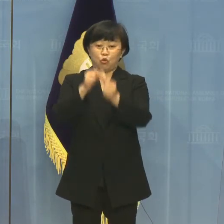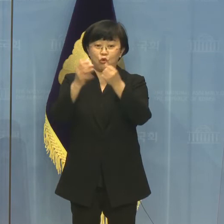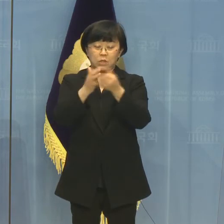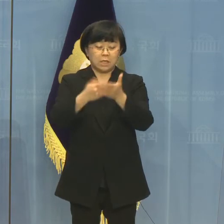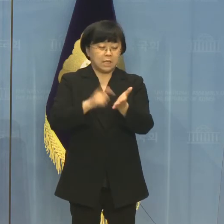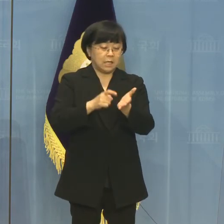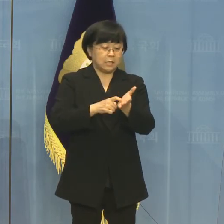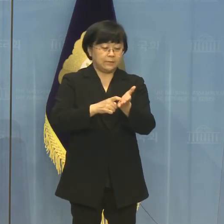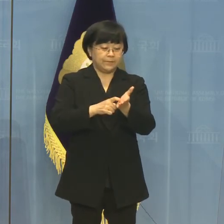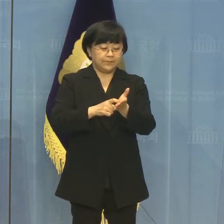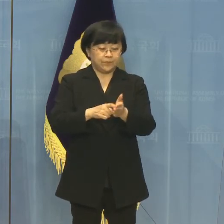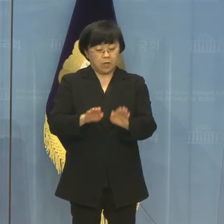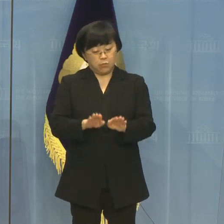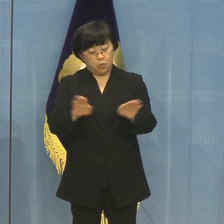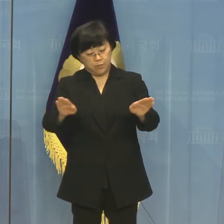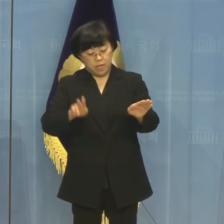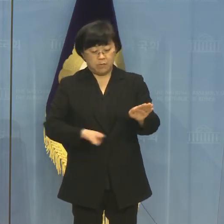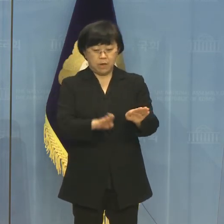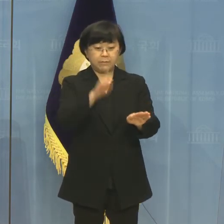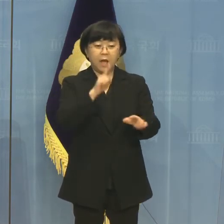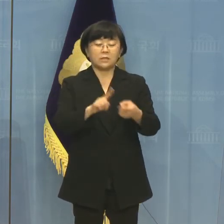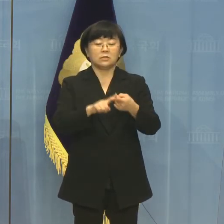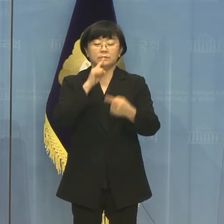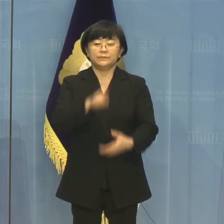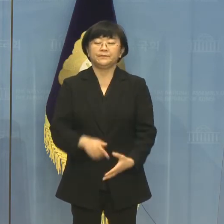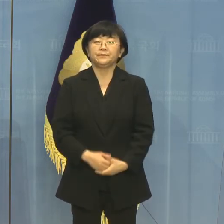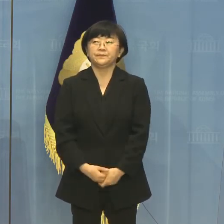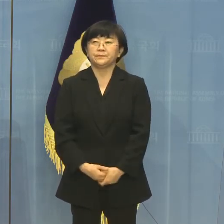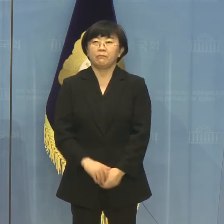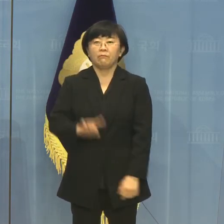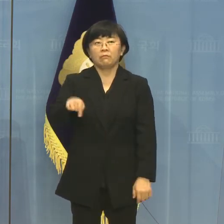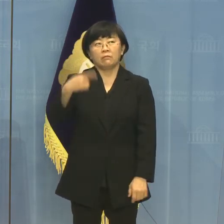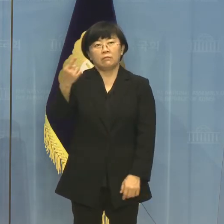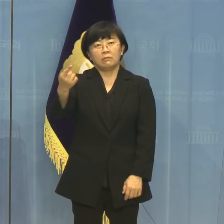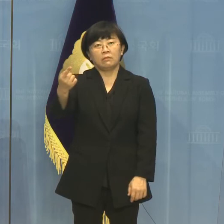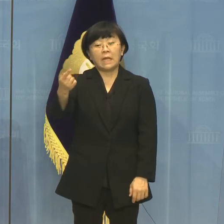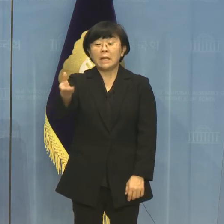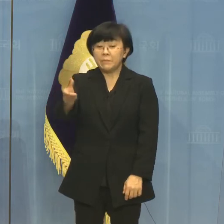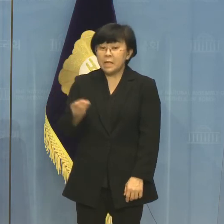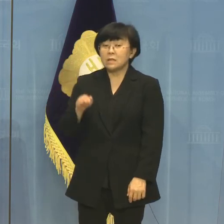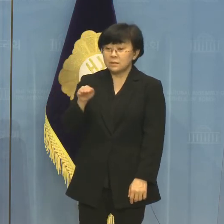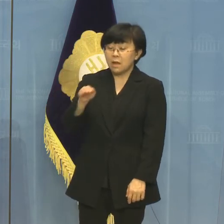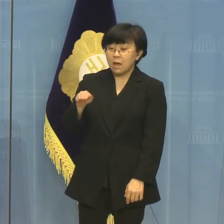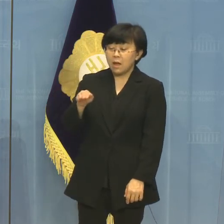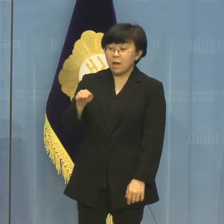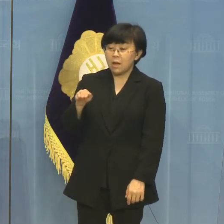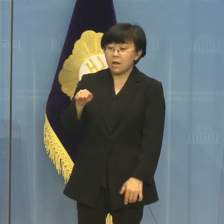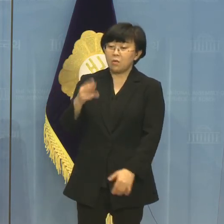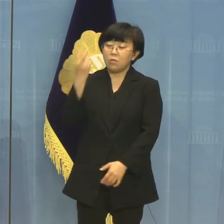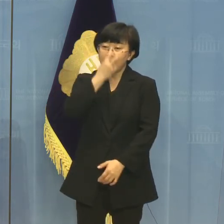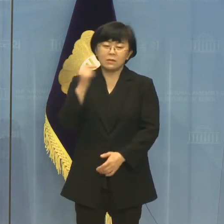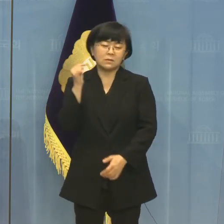긴급자동차 양보 요령 등을 깊게 숙지하도록 하는 내용입니다. 다음으로 렌트카 등 자동차 대여에 대한